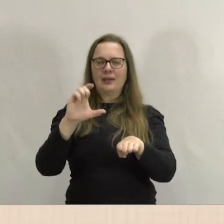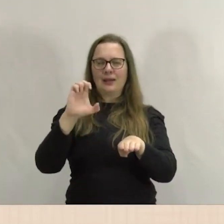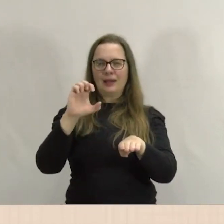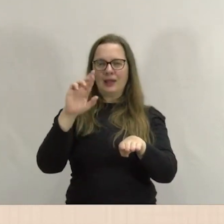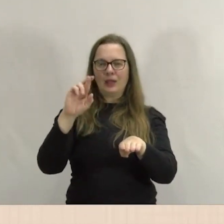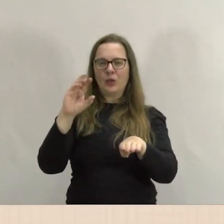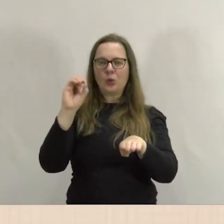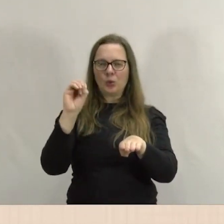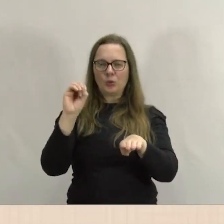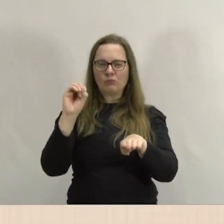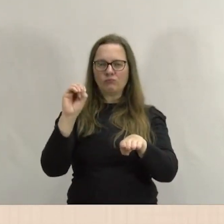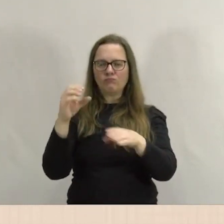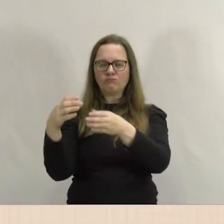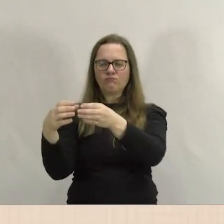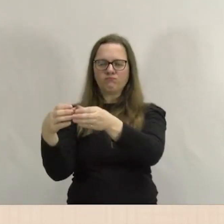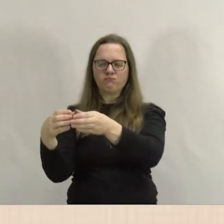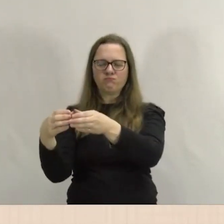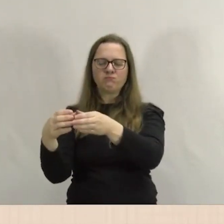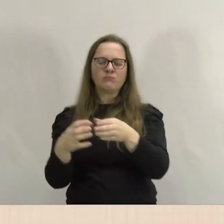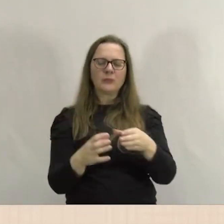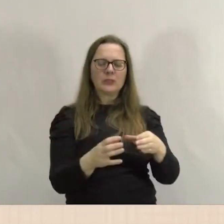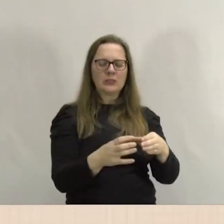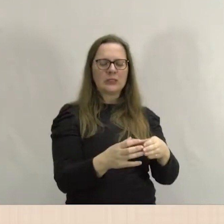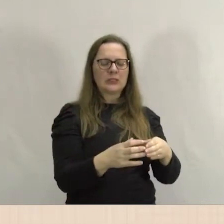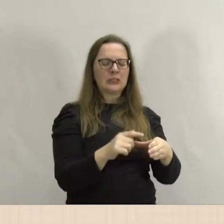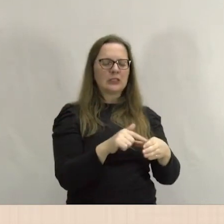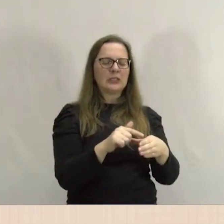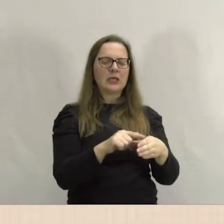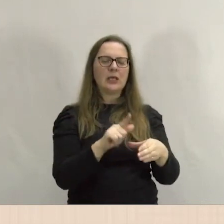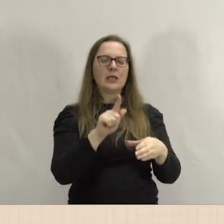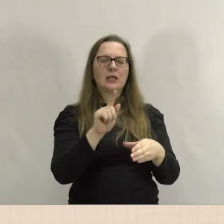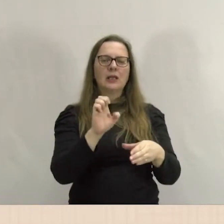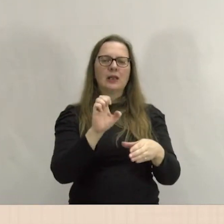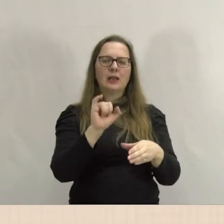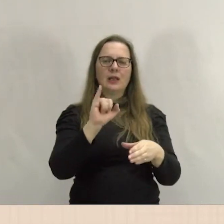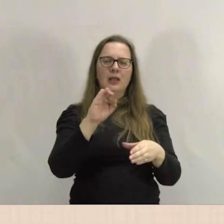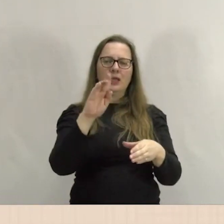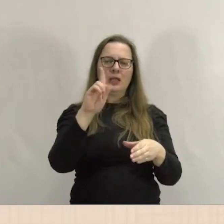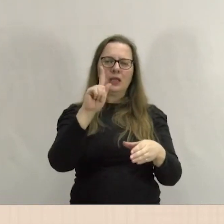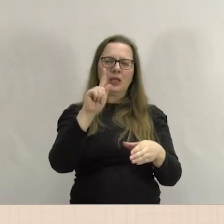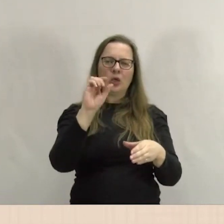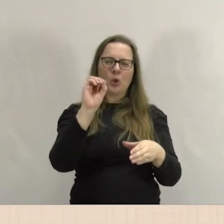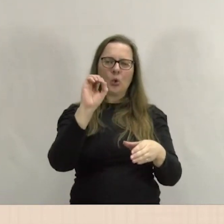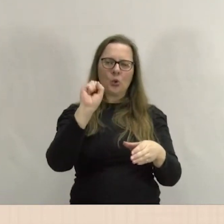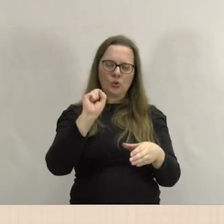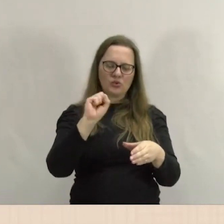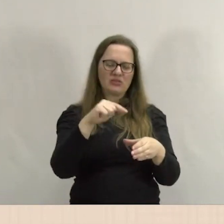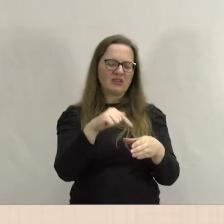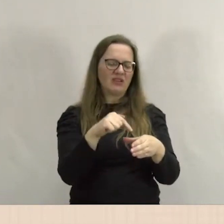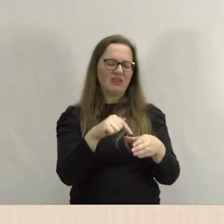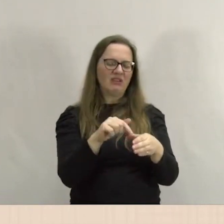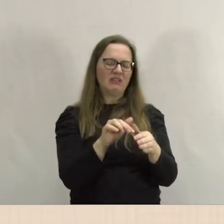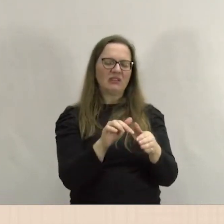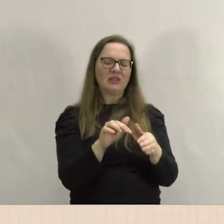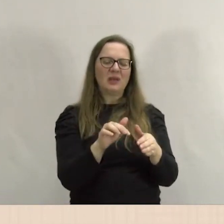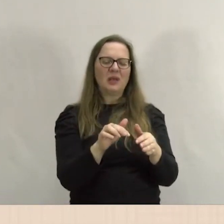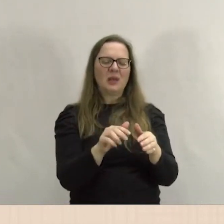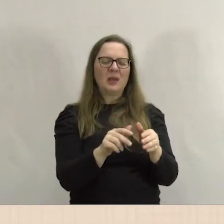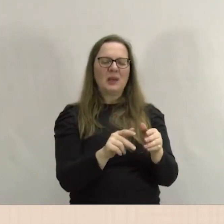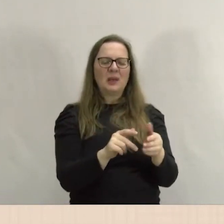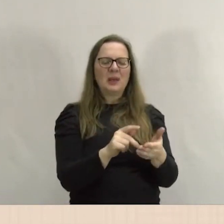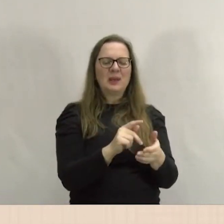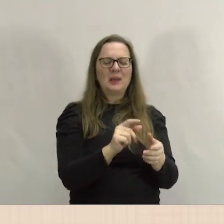O sistema clerical tomou como modelo o judaísmo. Mas a intenção original de Deus é que todas as